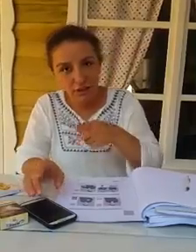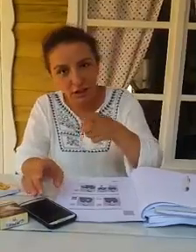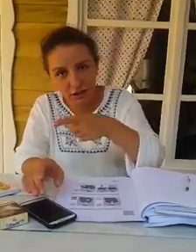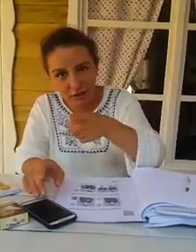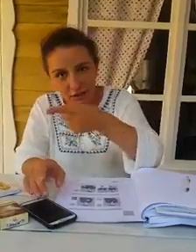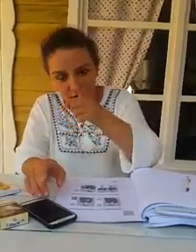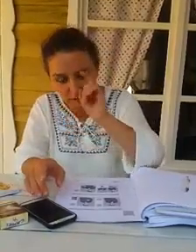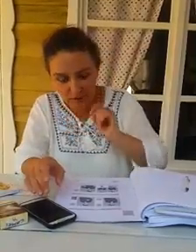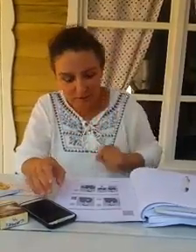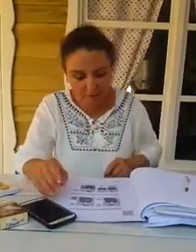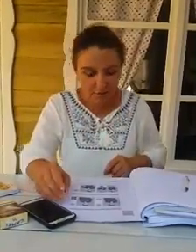Yılan.